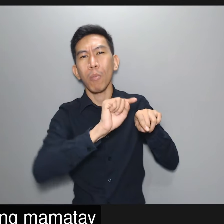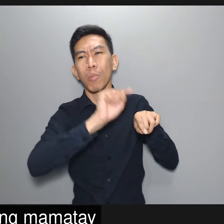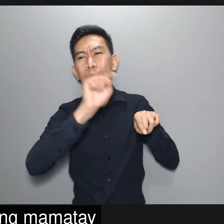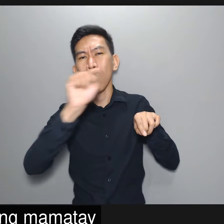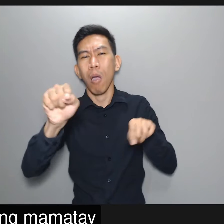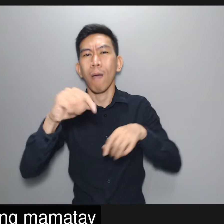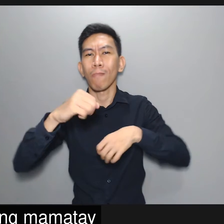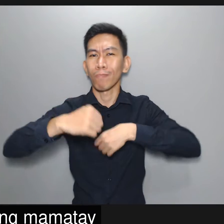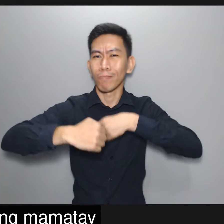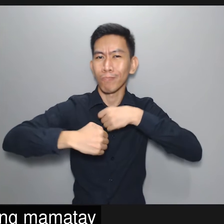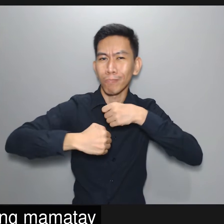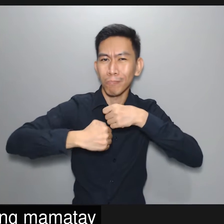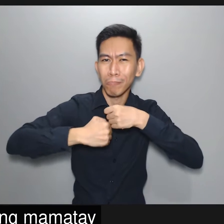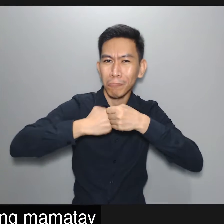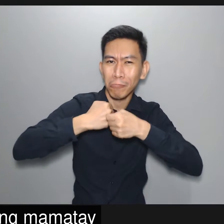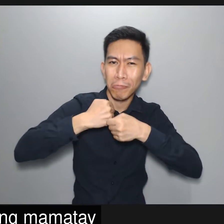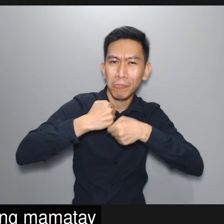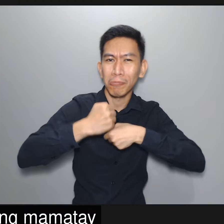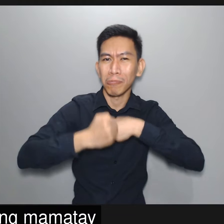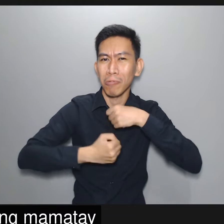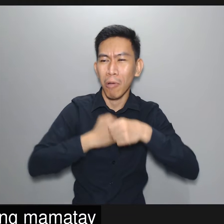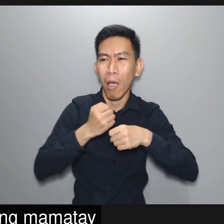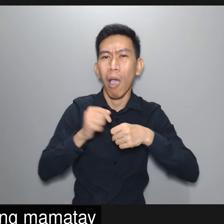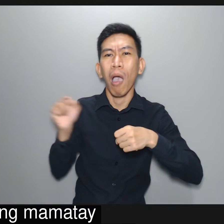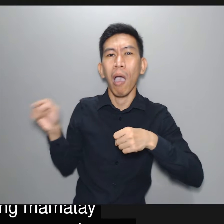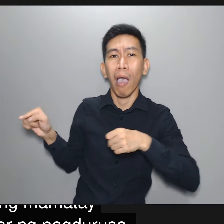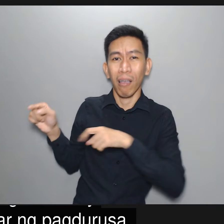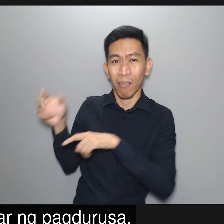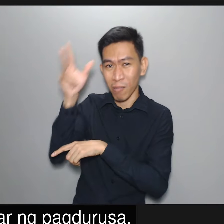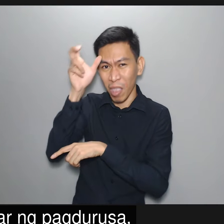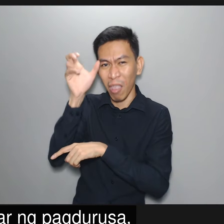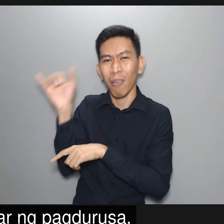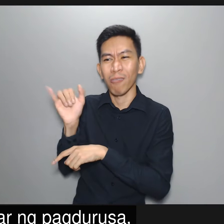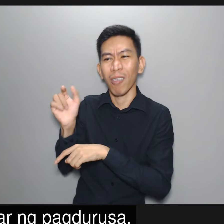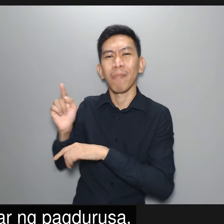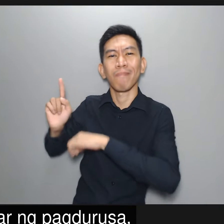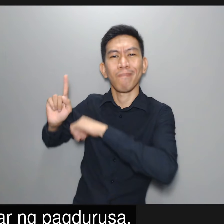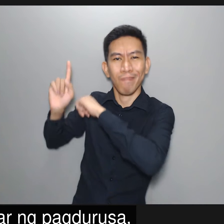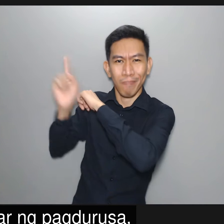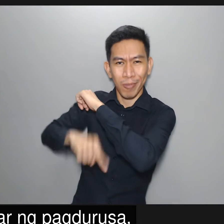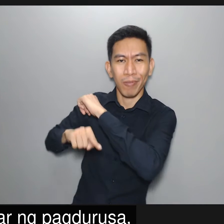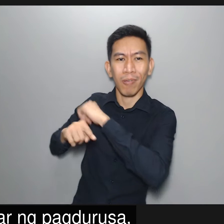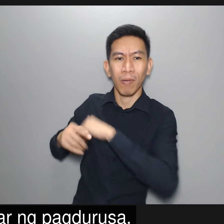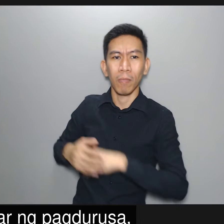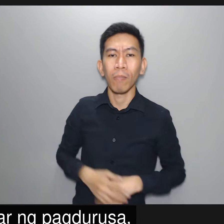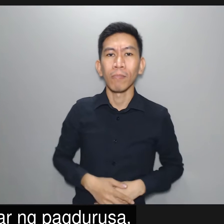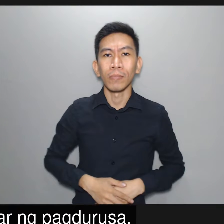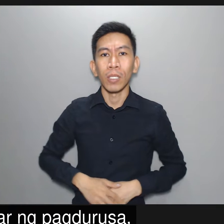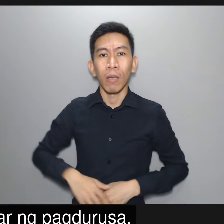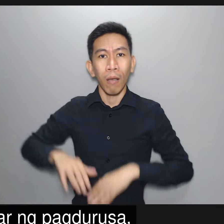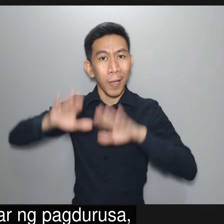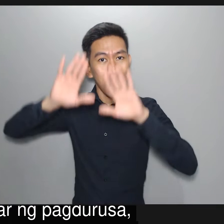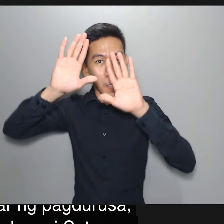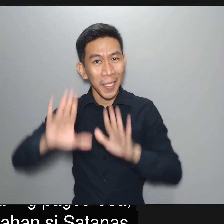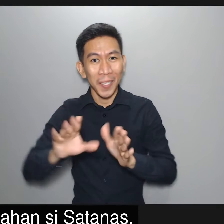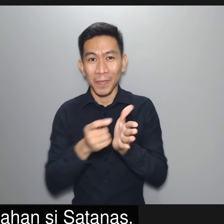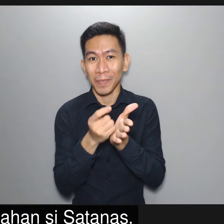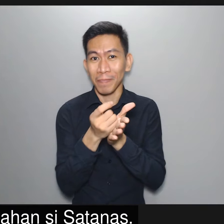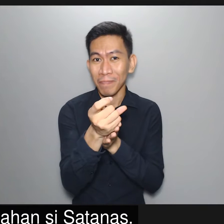kung saan parurusahan si Satanas. Pero ito ang kamangha-manghang